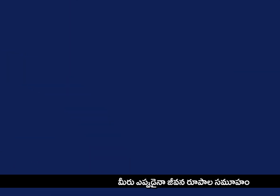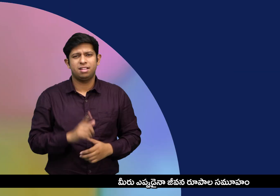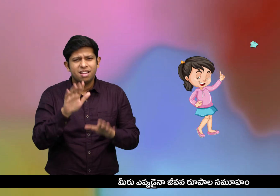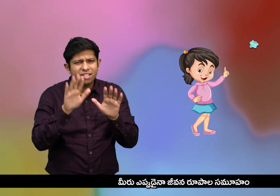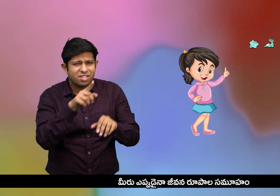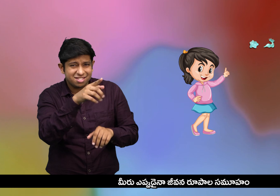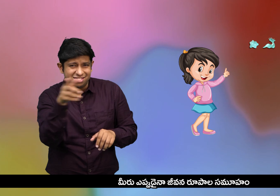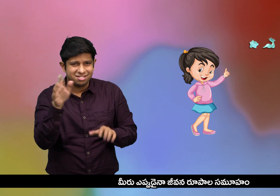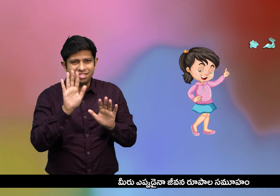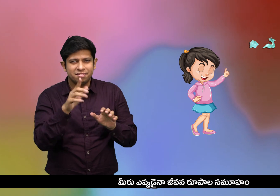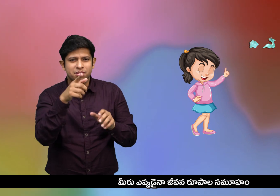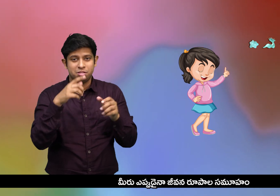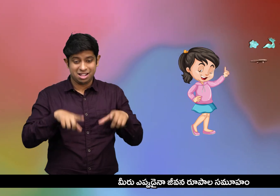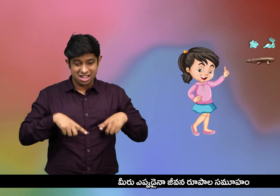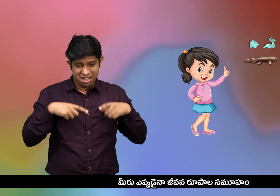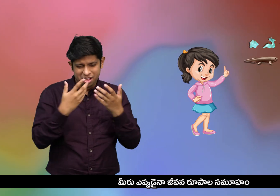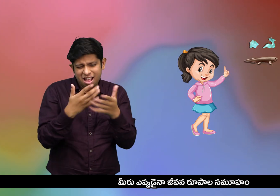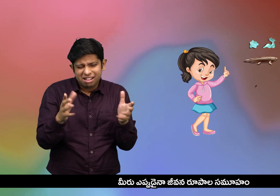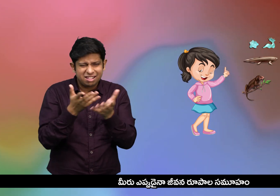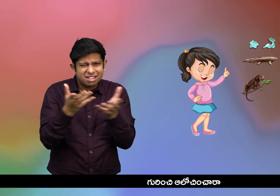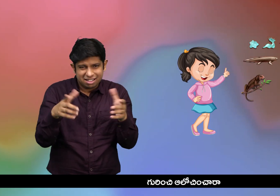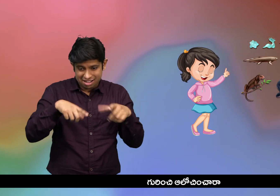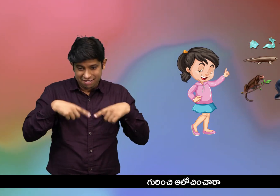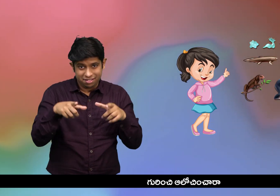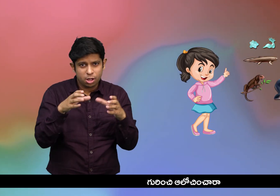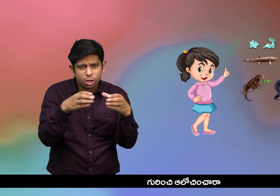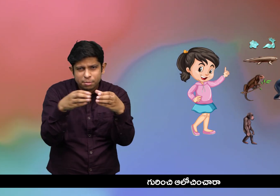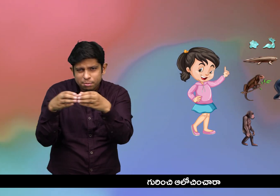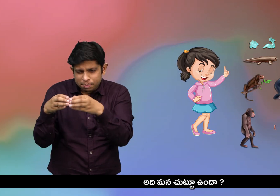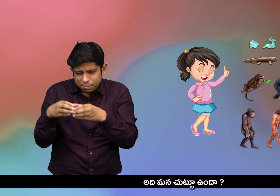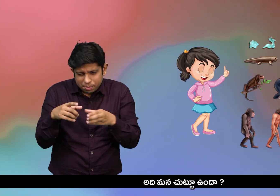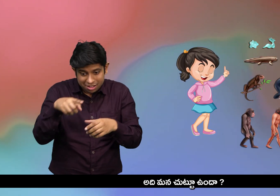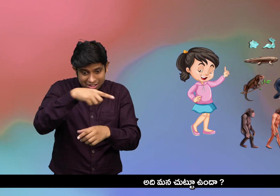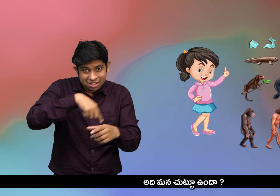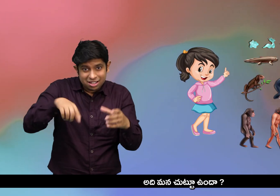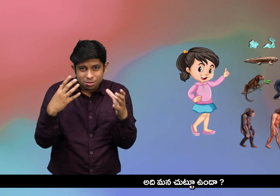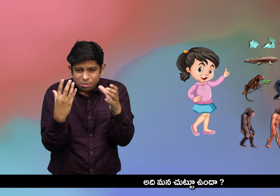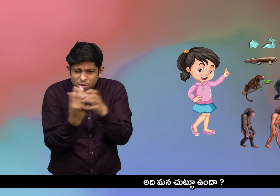మీరు ఎప్పుడైనా జీవన రూపాల సమూహం గురించి ఆలోచించారా? అది మన చుట్టూ ఉందా?